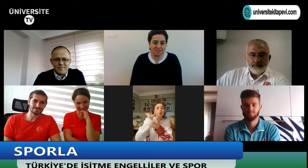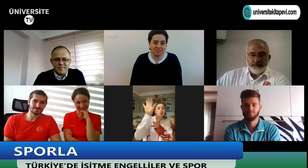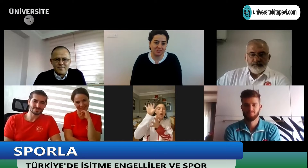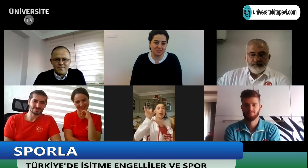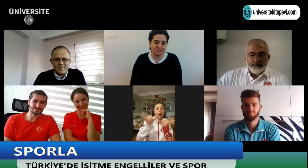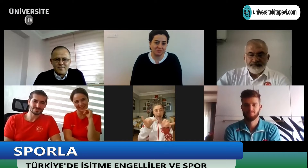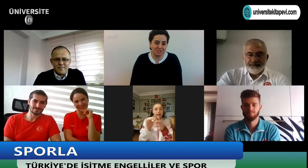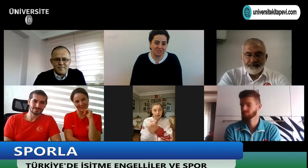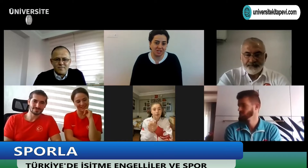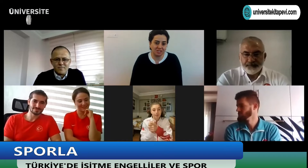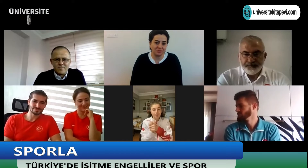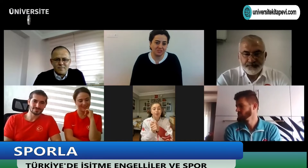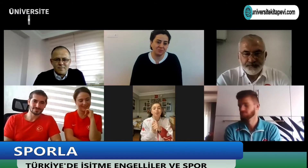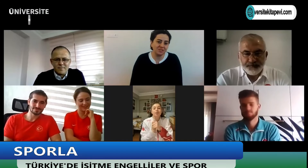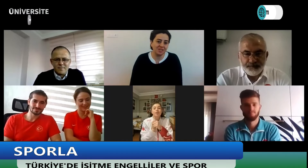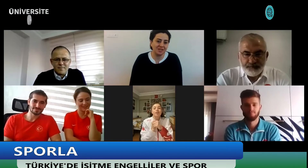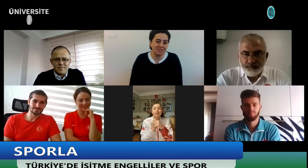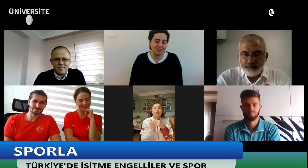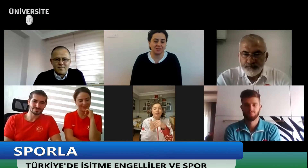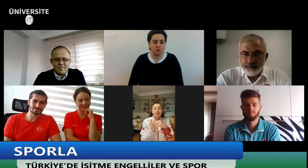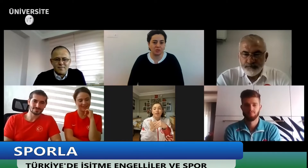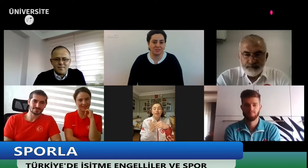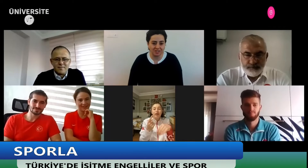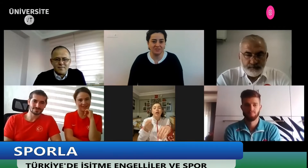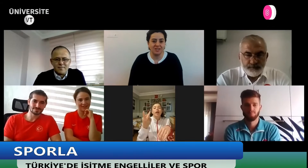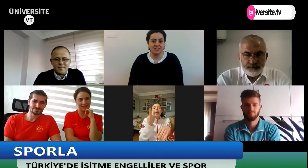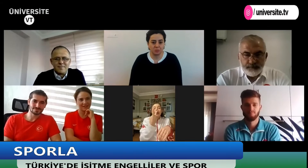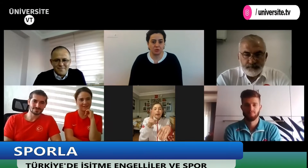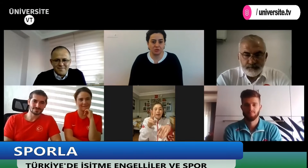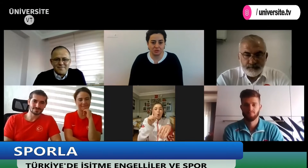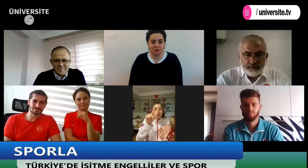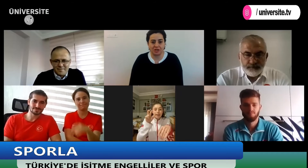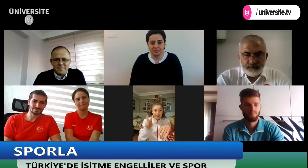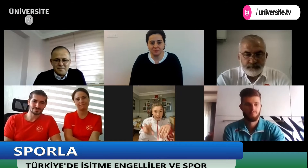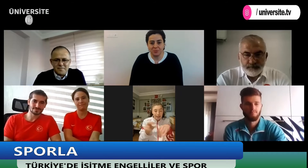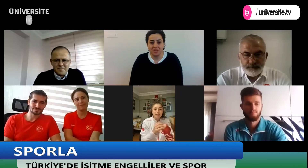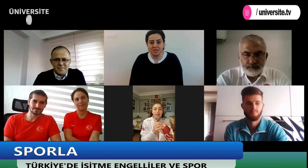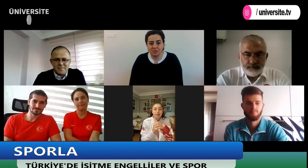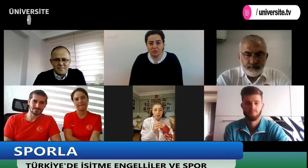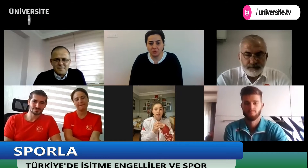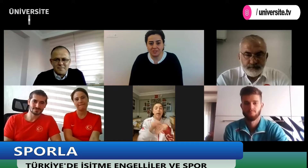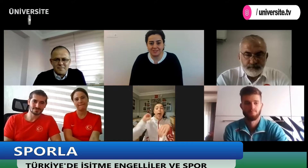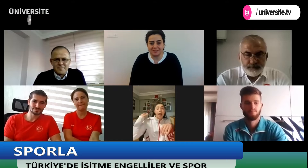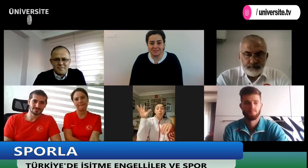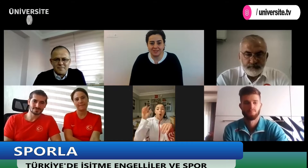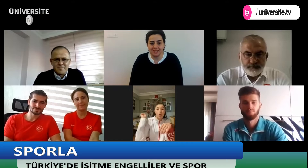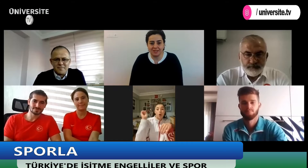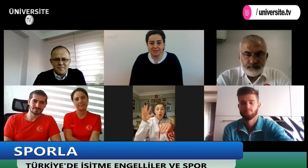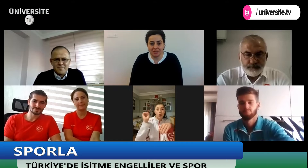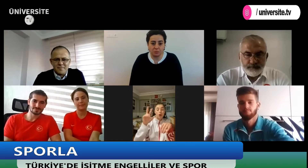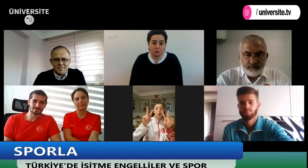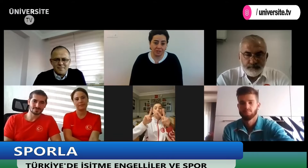Şampiyonası'nda başarı sağlayamadık ama yine en iyi şut atan sporcu ödülünü aldım. 2018'de